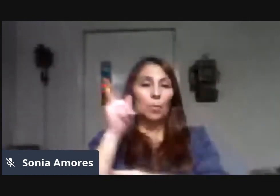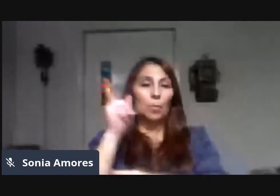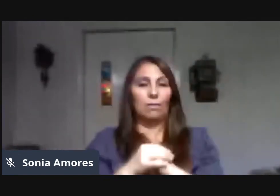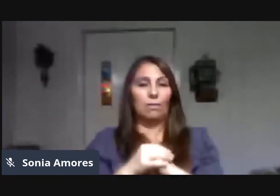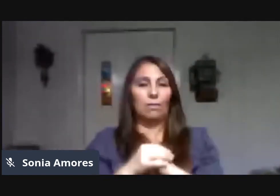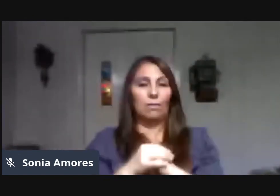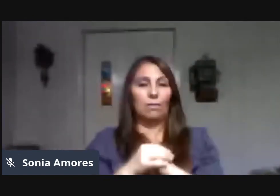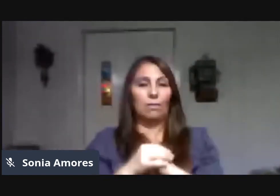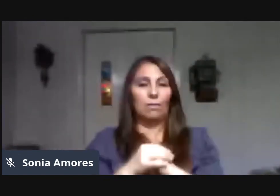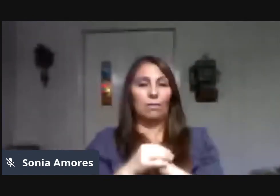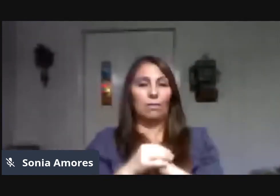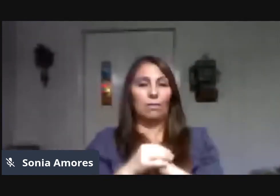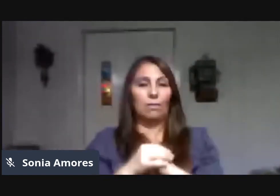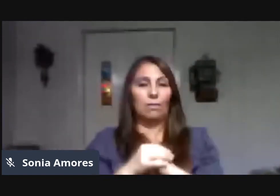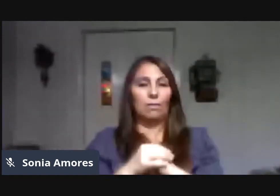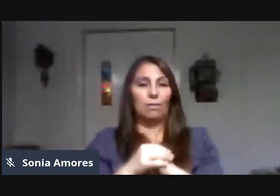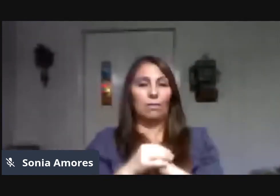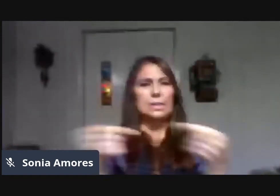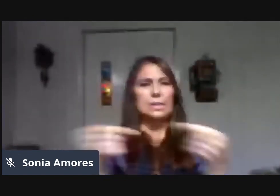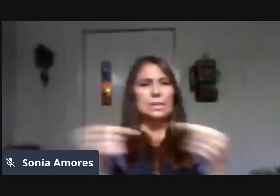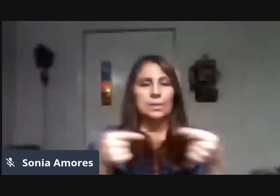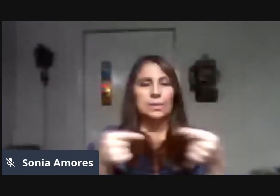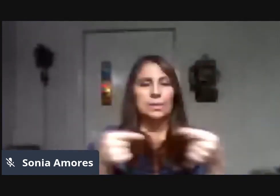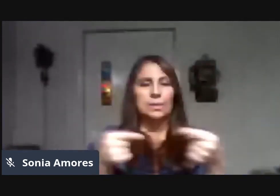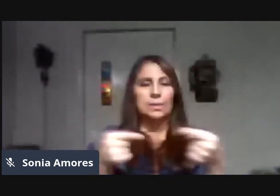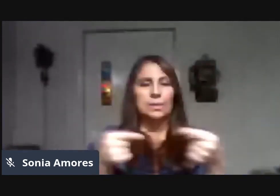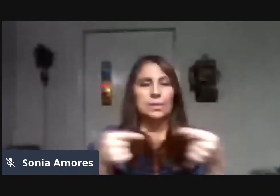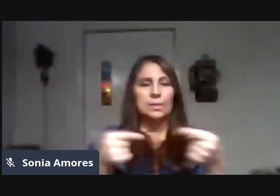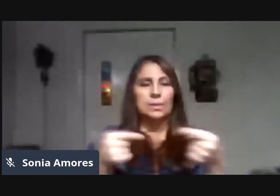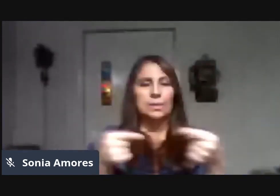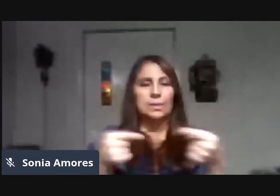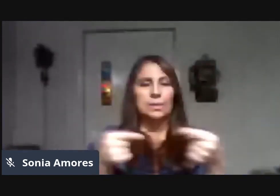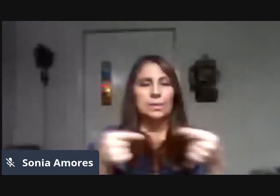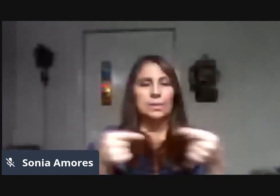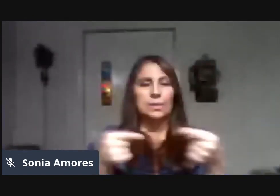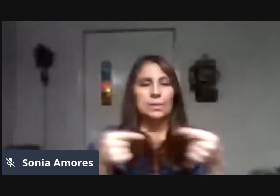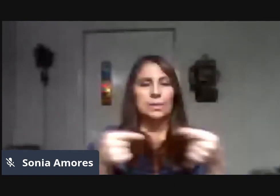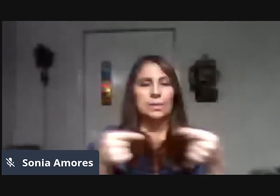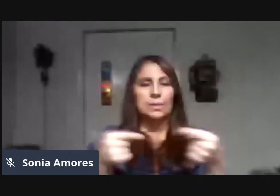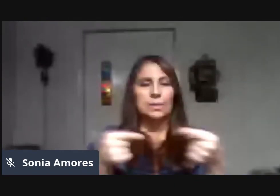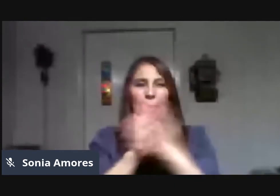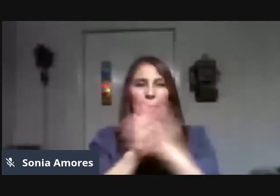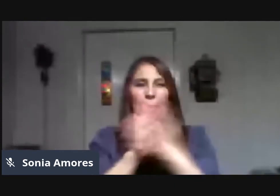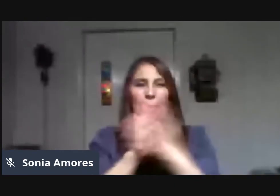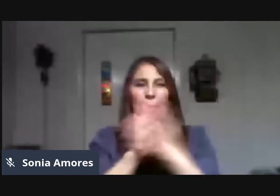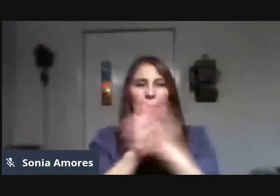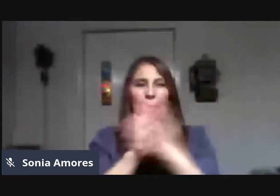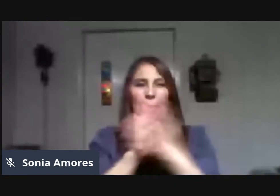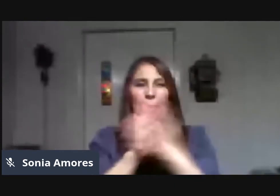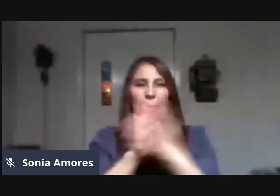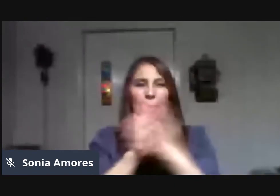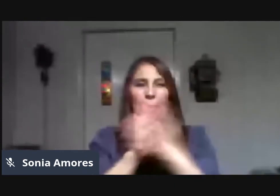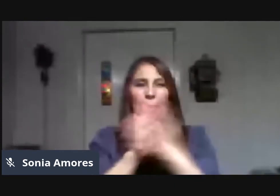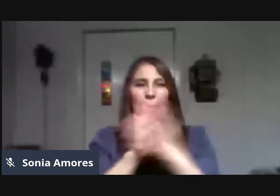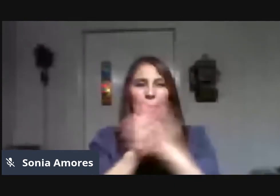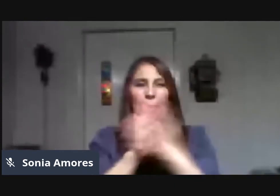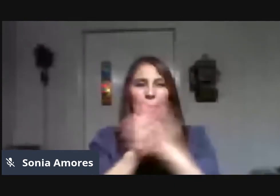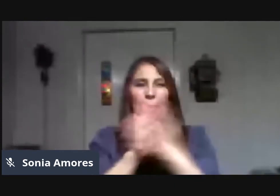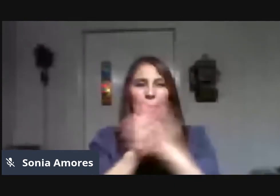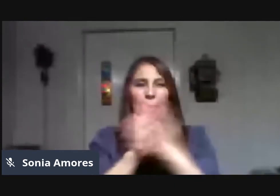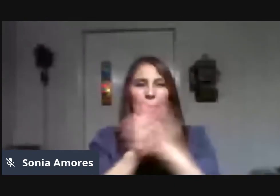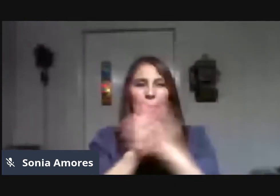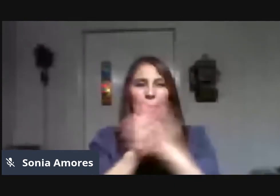y hacer la mayor cantidad de amigos en lugar de enemigos. Y por otro lado, guiarse por el sentido común